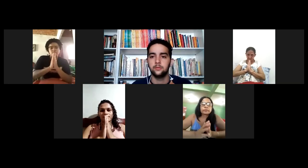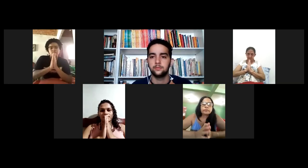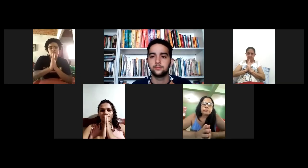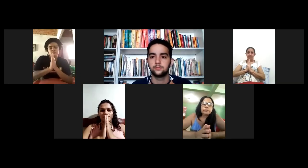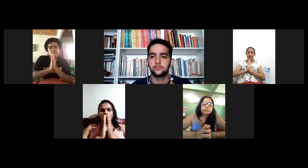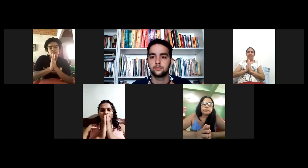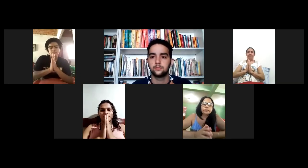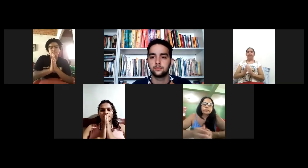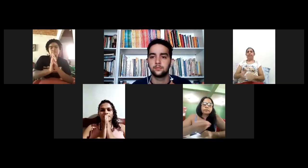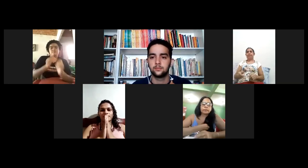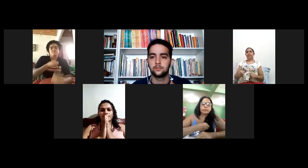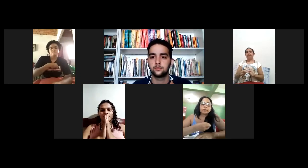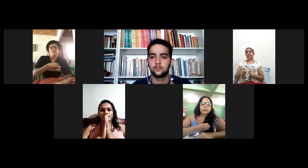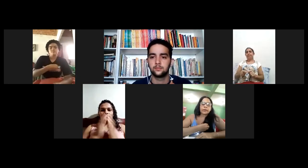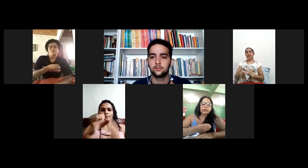pecado,